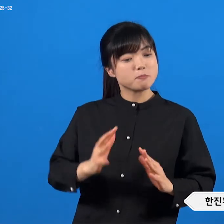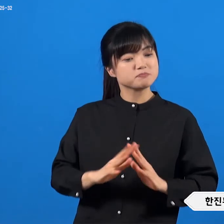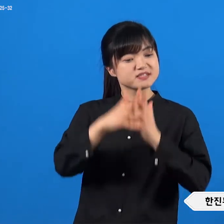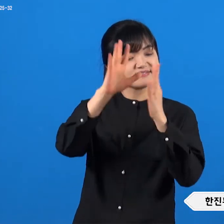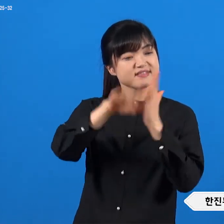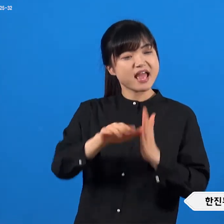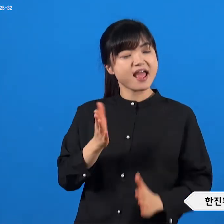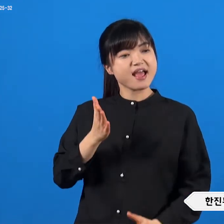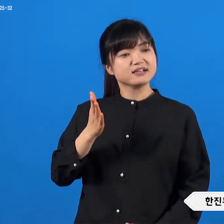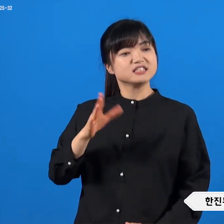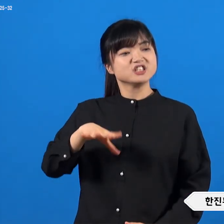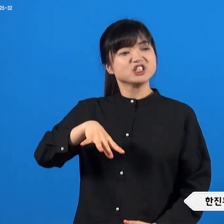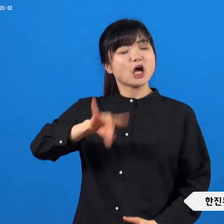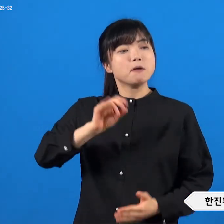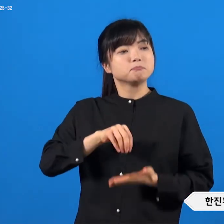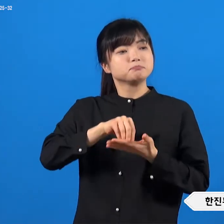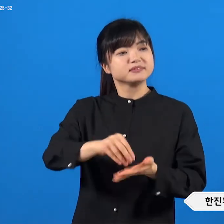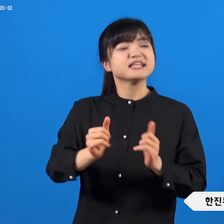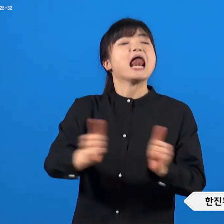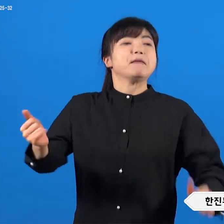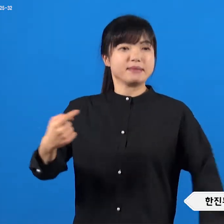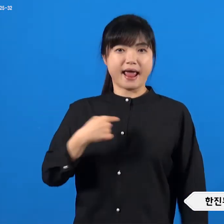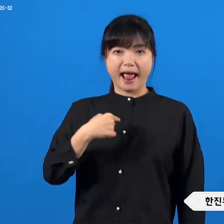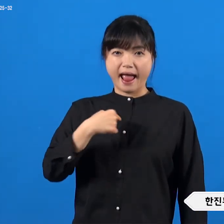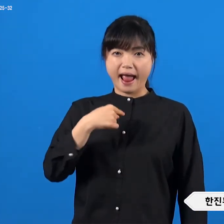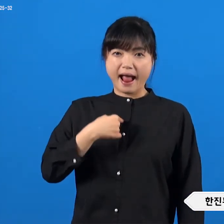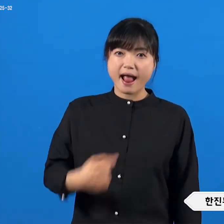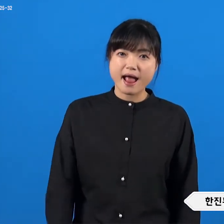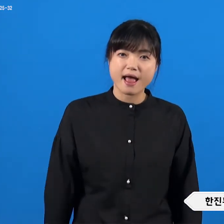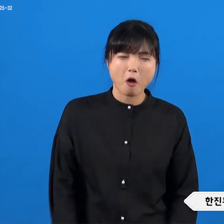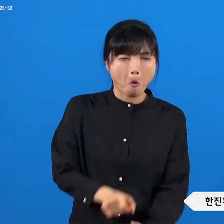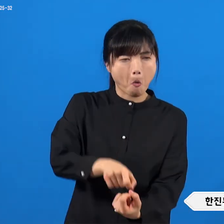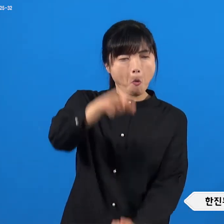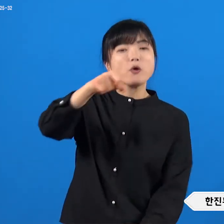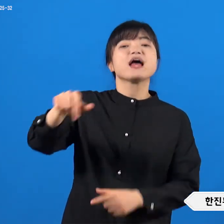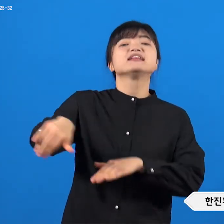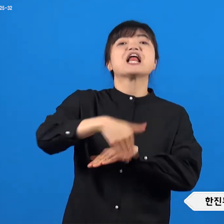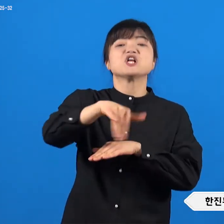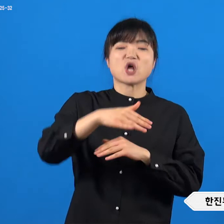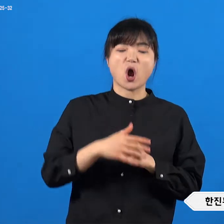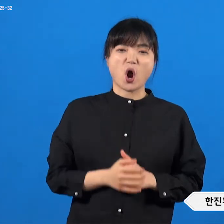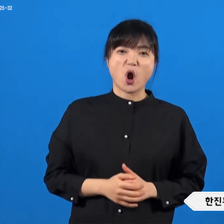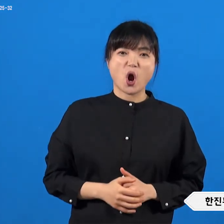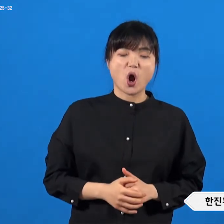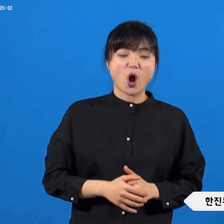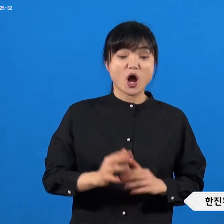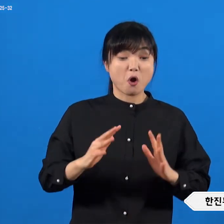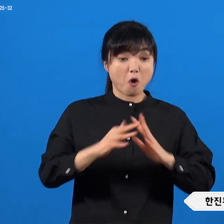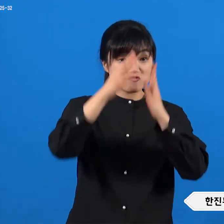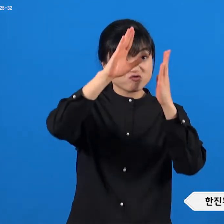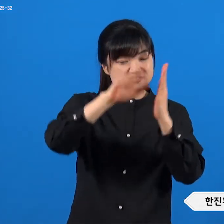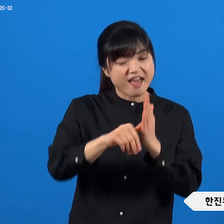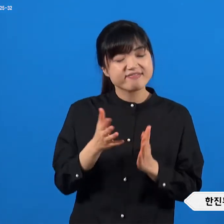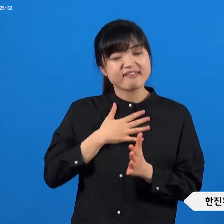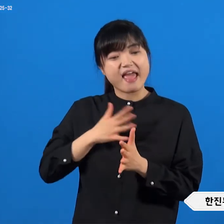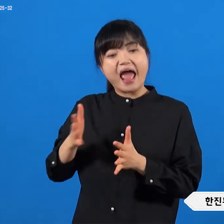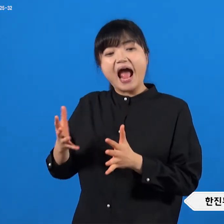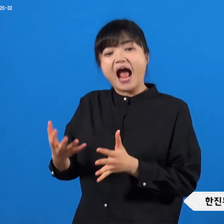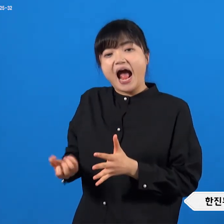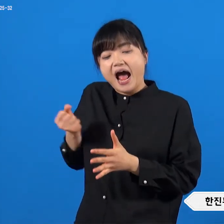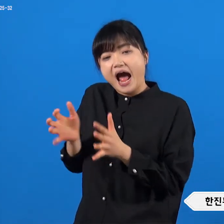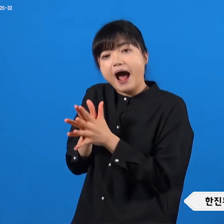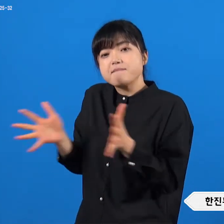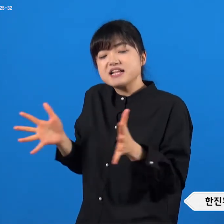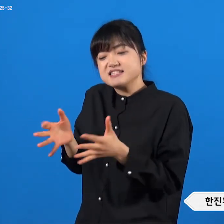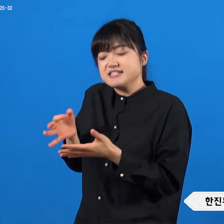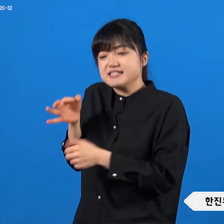개척할 때부터 있었어, 개척 공신이야, 그러는 분도 있습니다. 이 교회 건축할 때 사실 내가